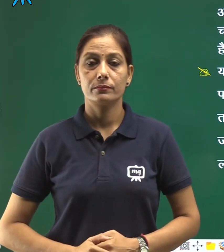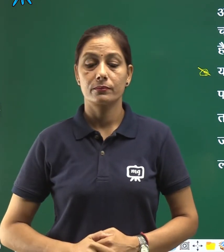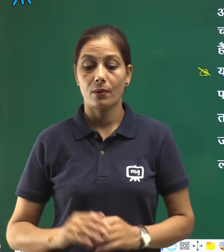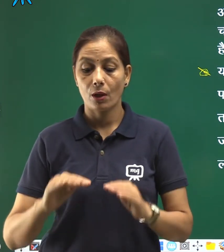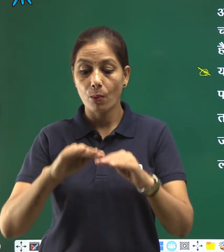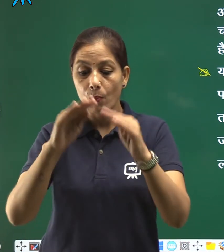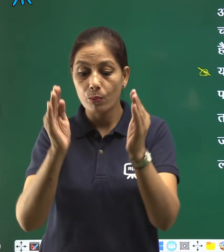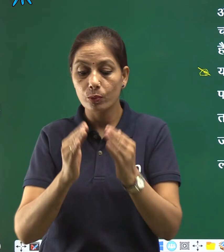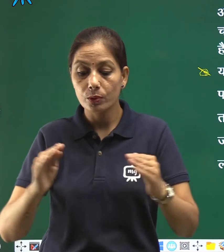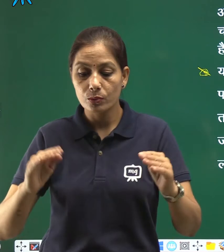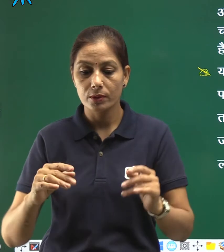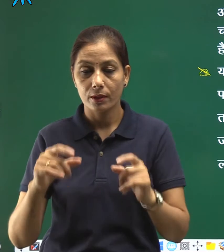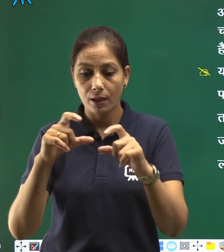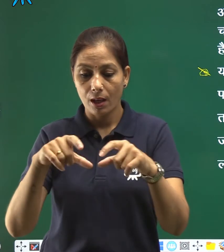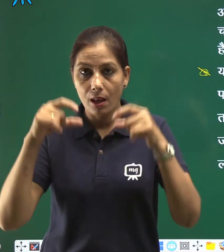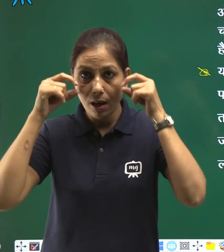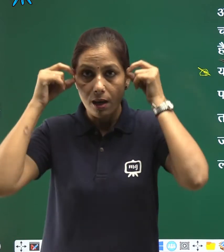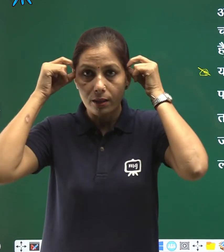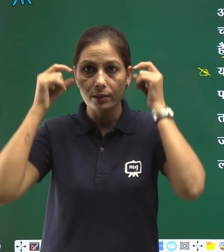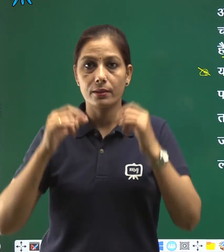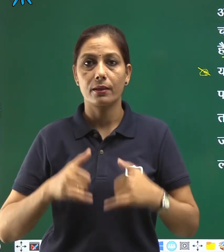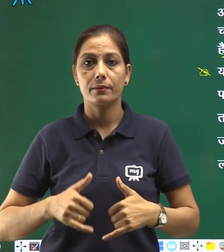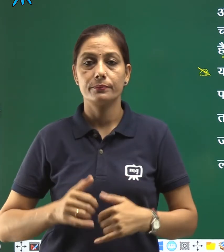मूर्ति के लगा देता है,